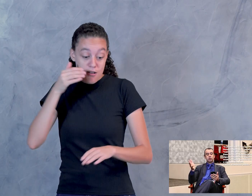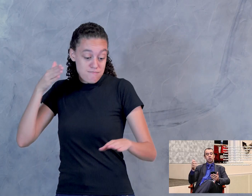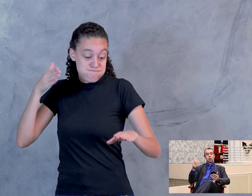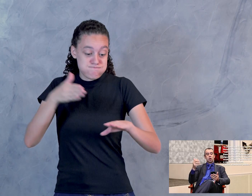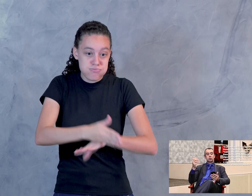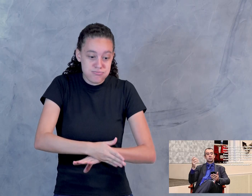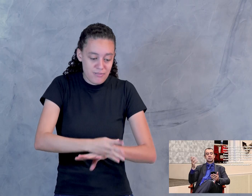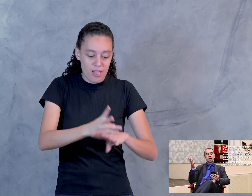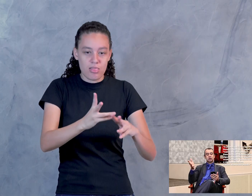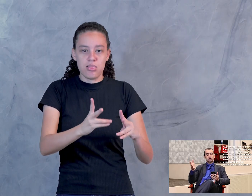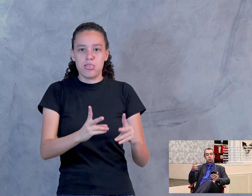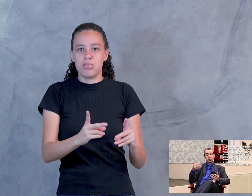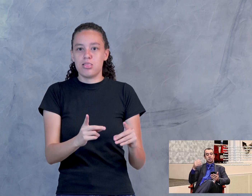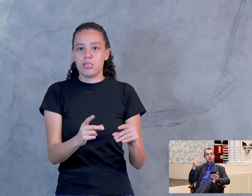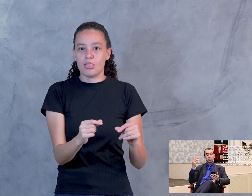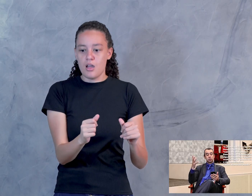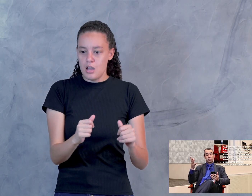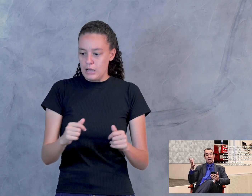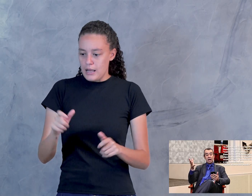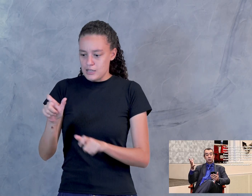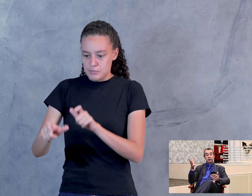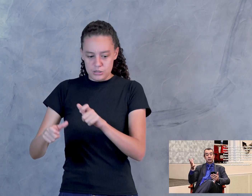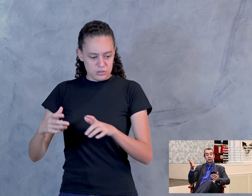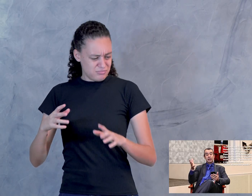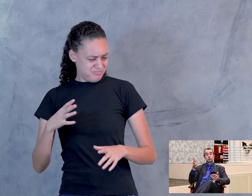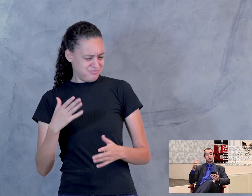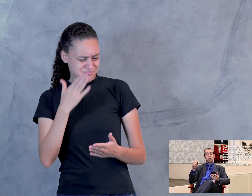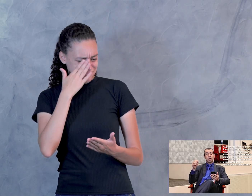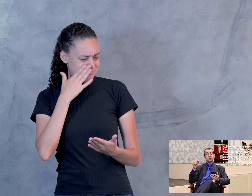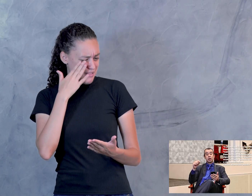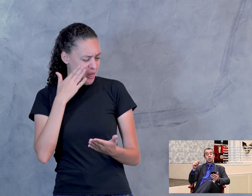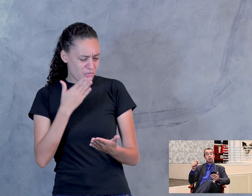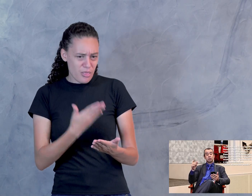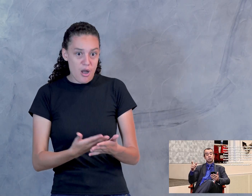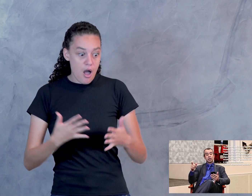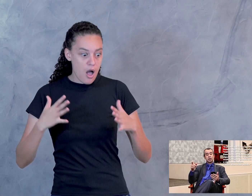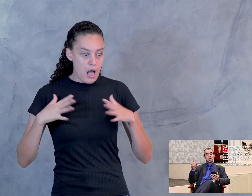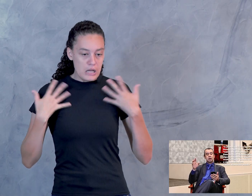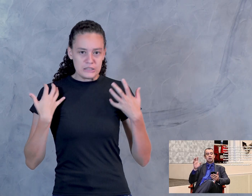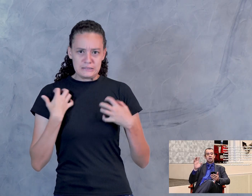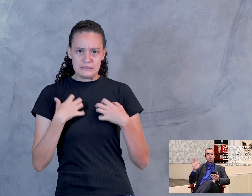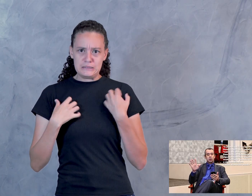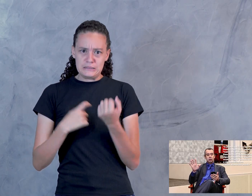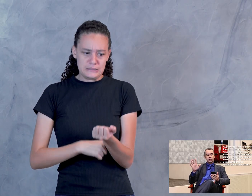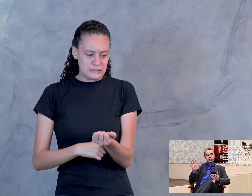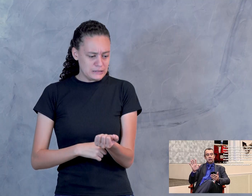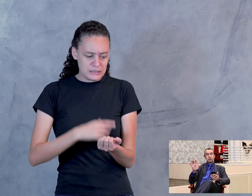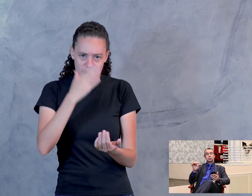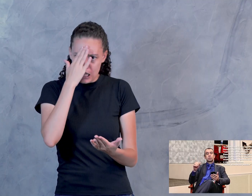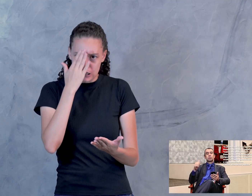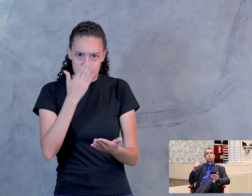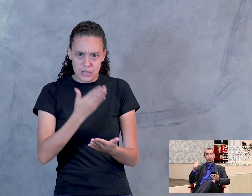certamente provocou algumas reações e alguns ficaram irritados quando eu a contei e não acreditaram.